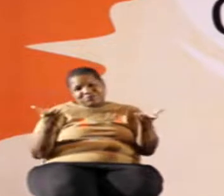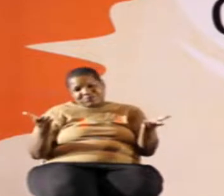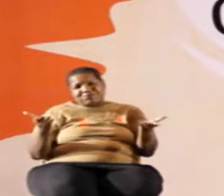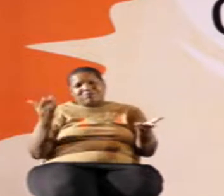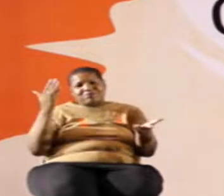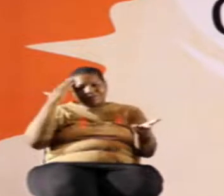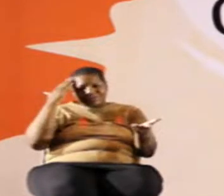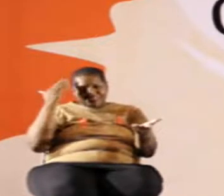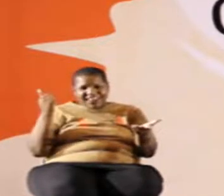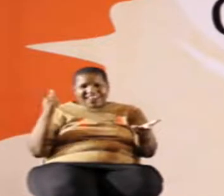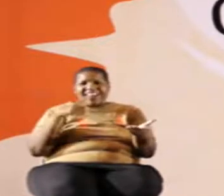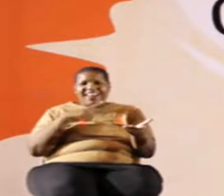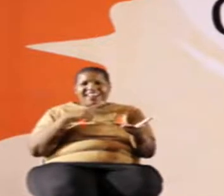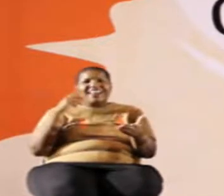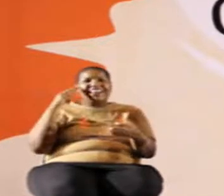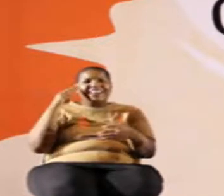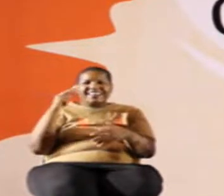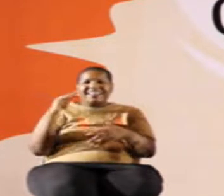os canais